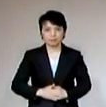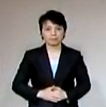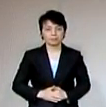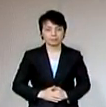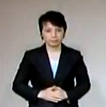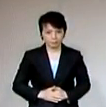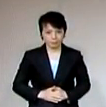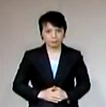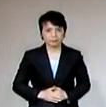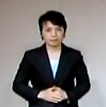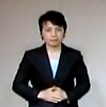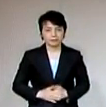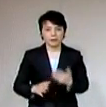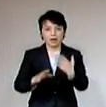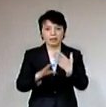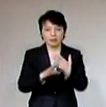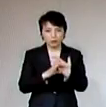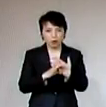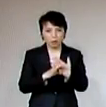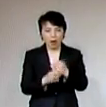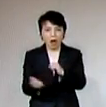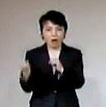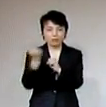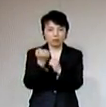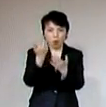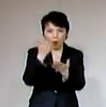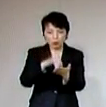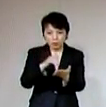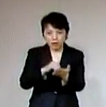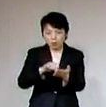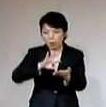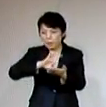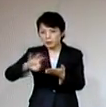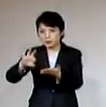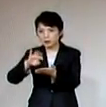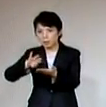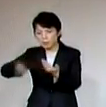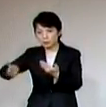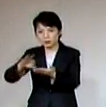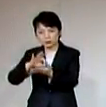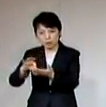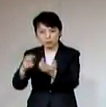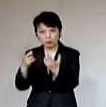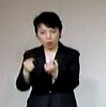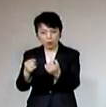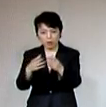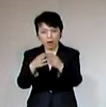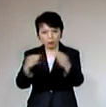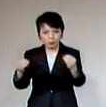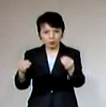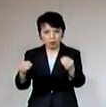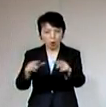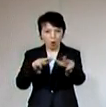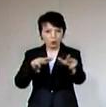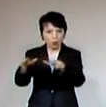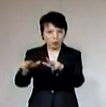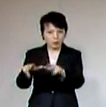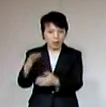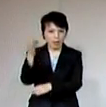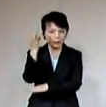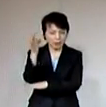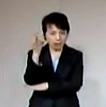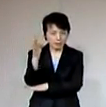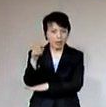。例えば復興予算の流用でも明らかなように、国の行政や財政